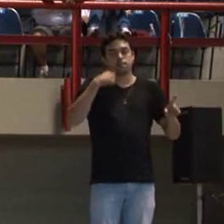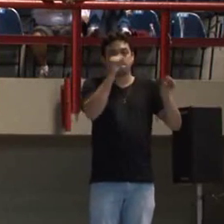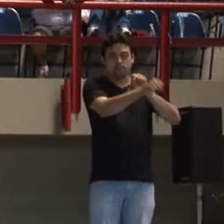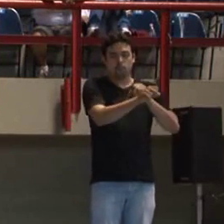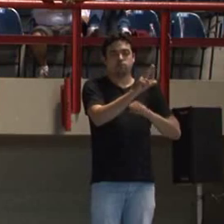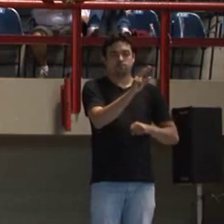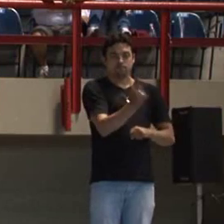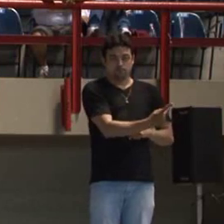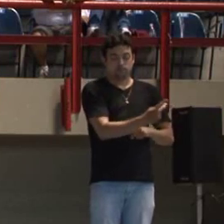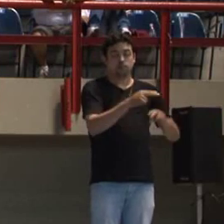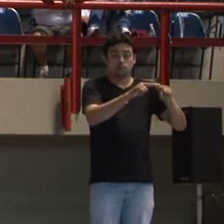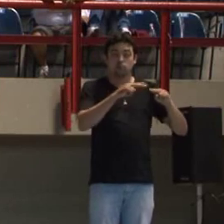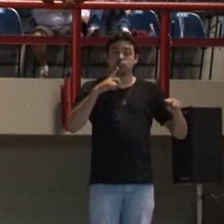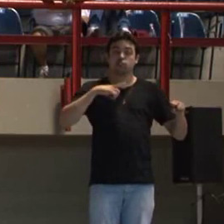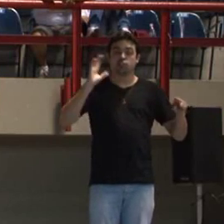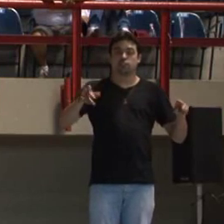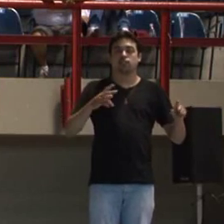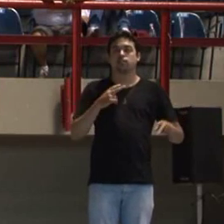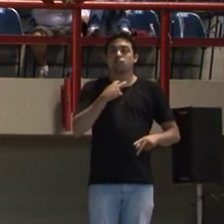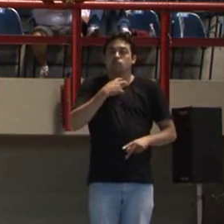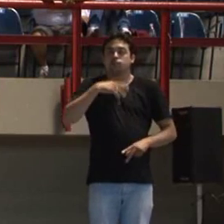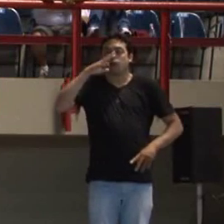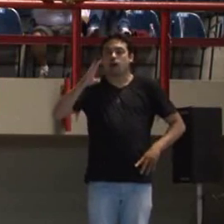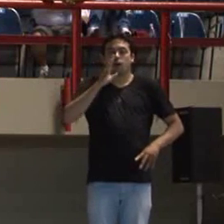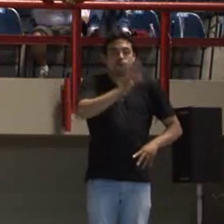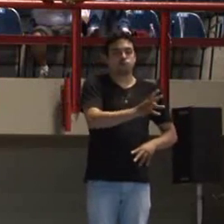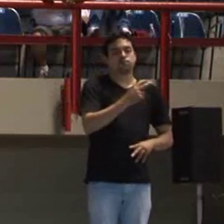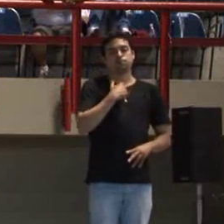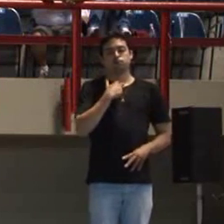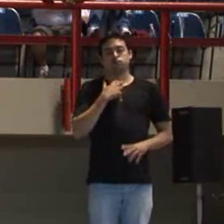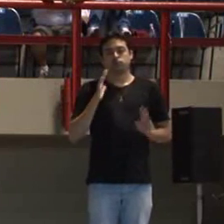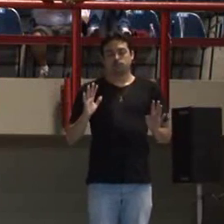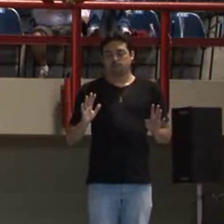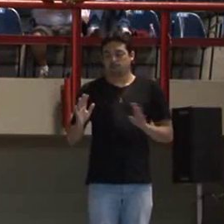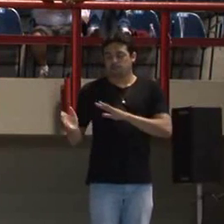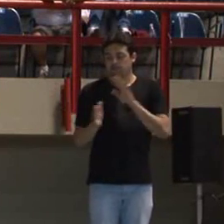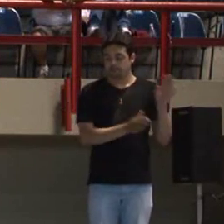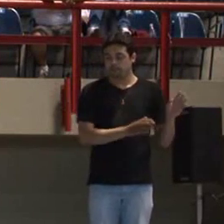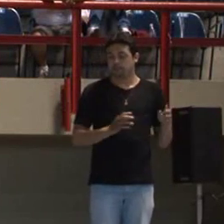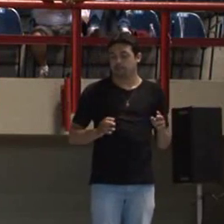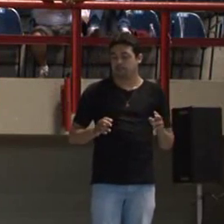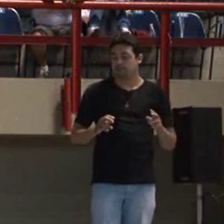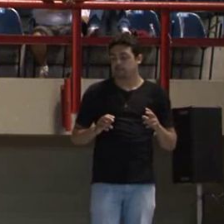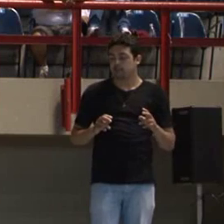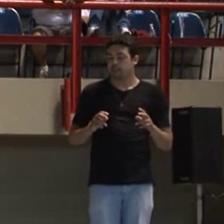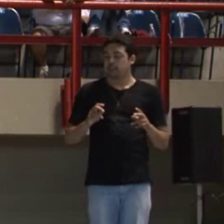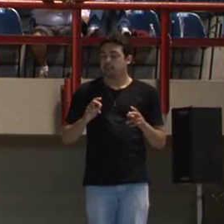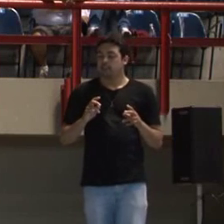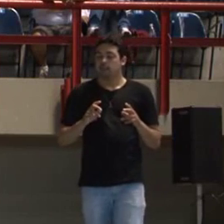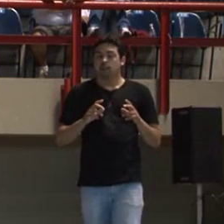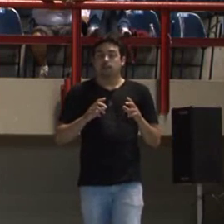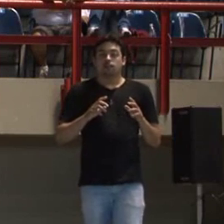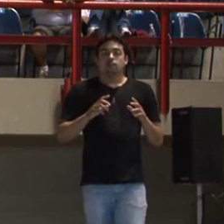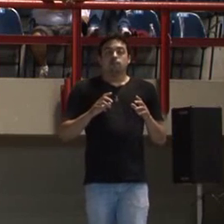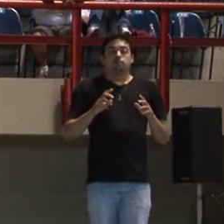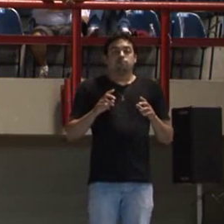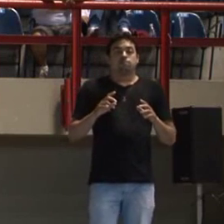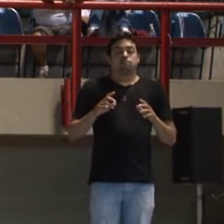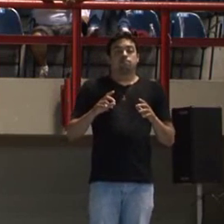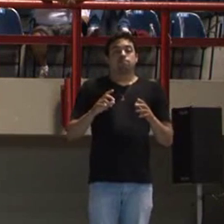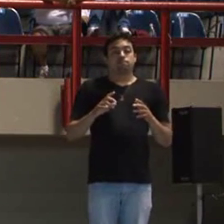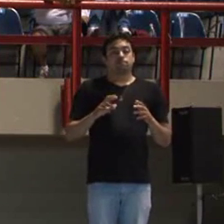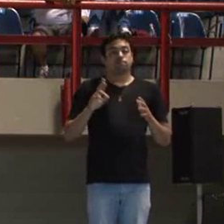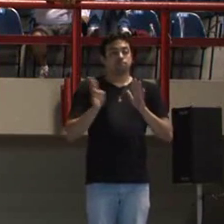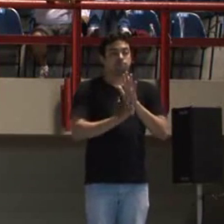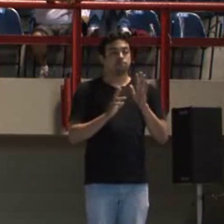época. Então por isso que não podia nem levantar falso testemunho, tá? Então a nossa quarta, qual é o Código de Hammurabi? Código